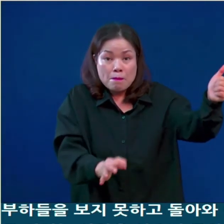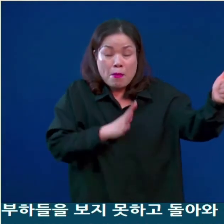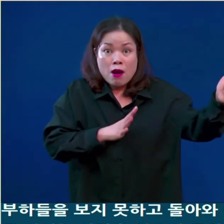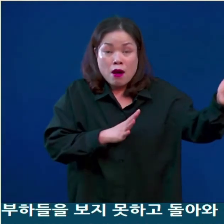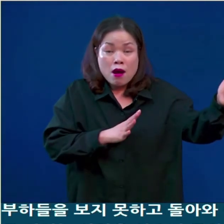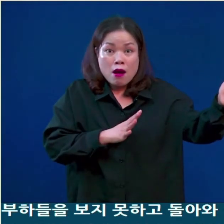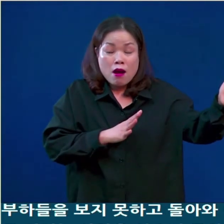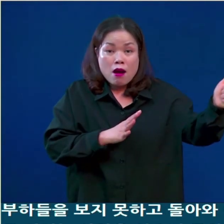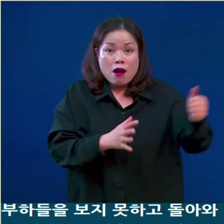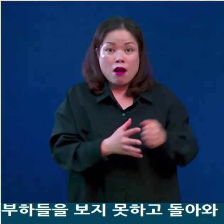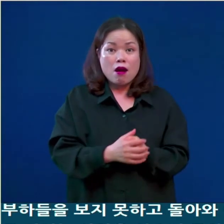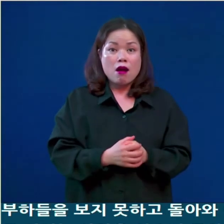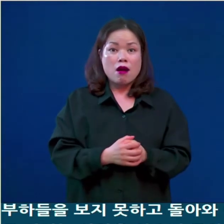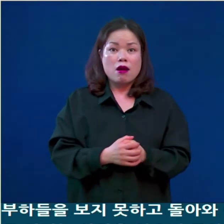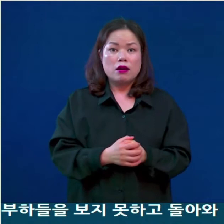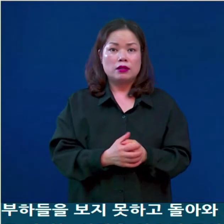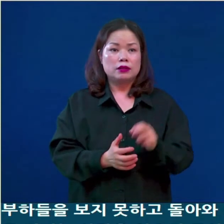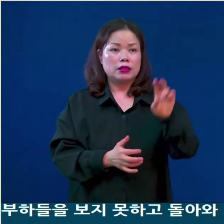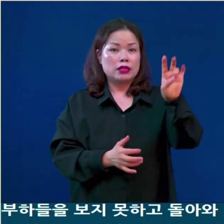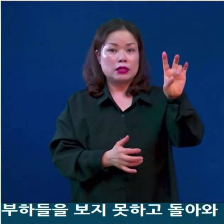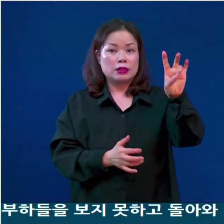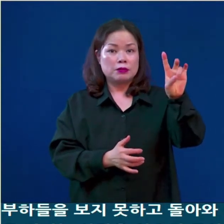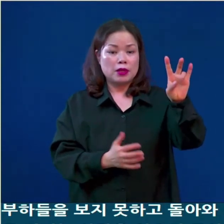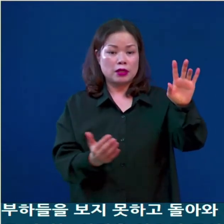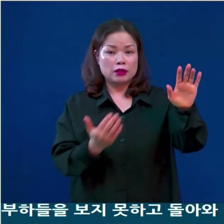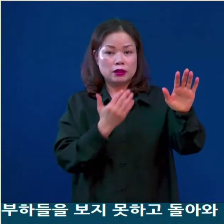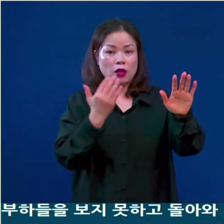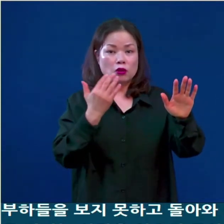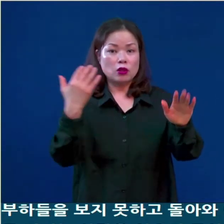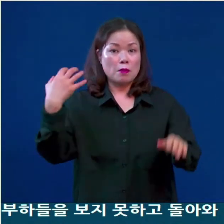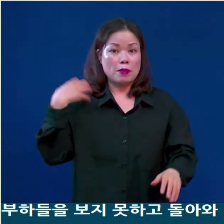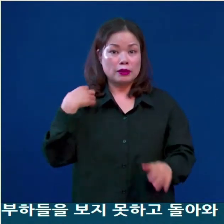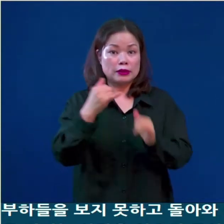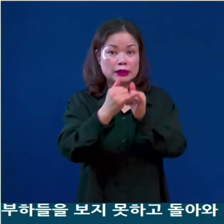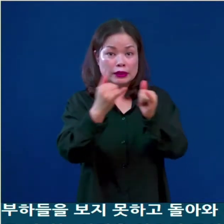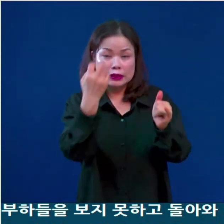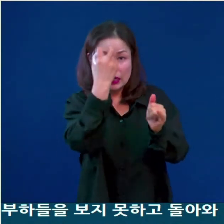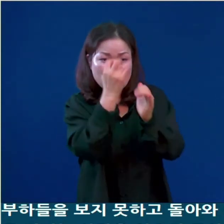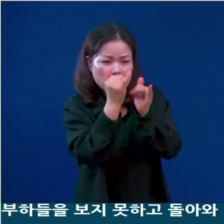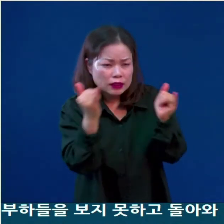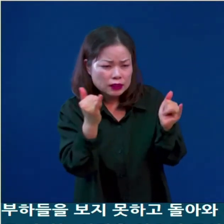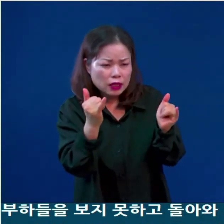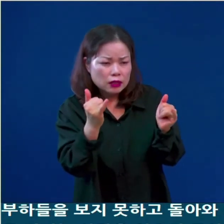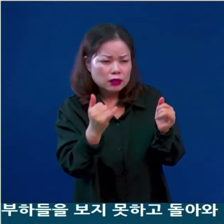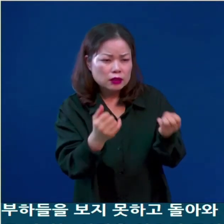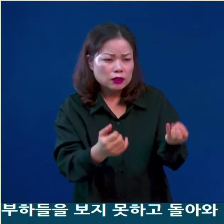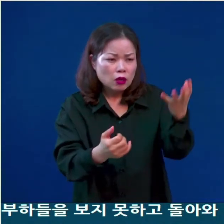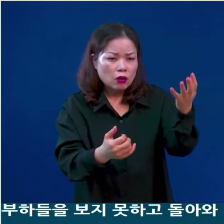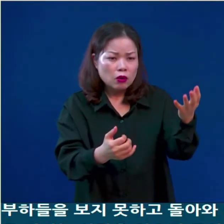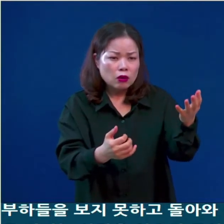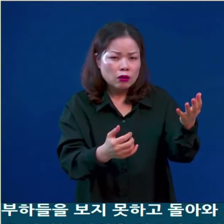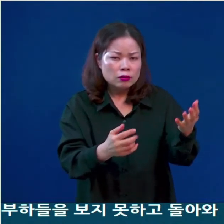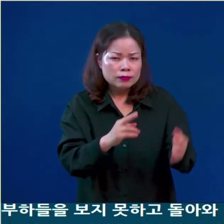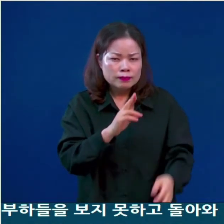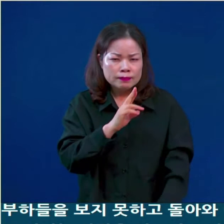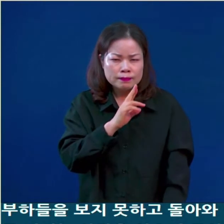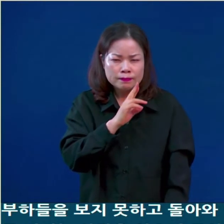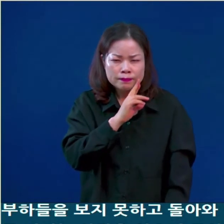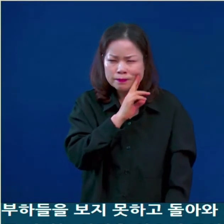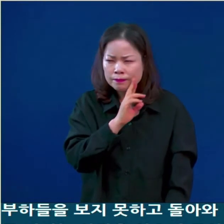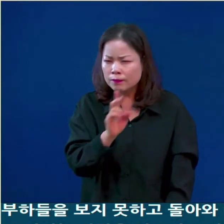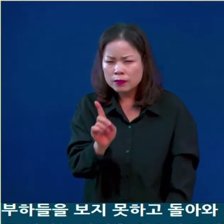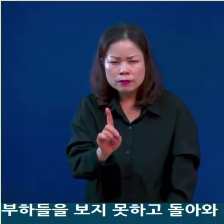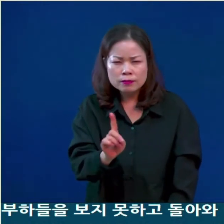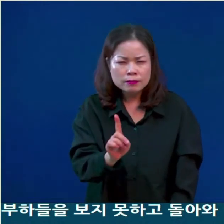놀랍니다. 24절에 보니까 성전 맡은 자와 제사장들이 이 말을 듣고 의혹하여 이 일이